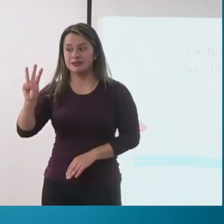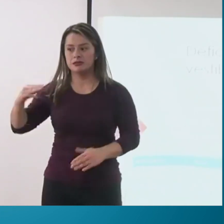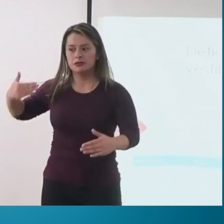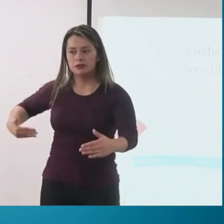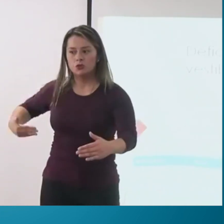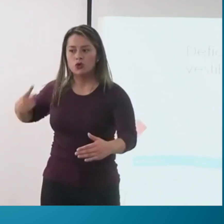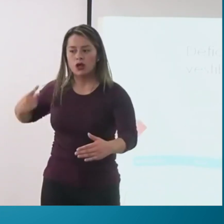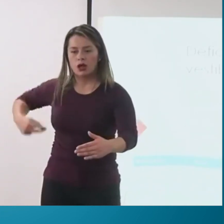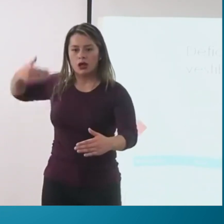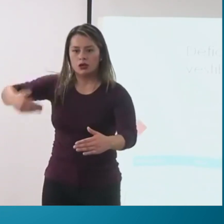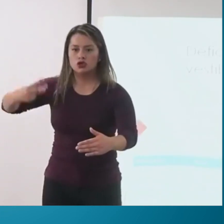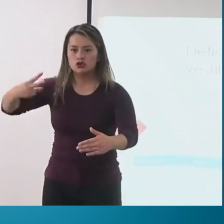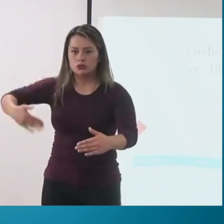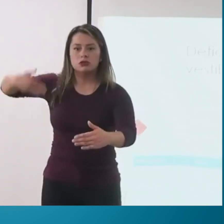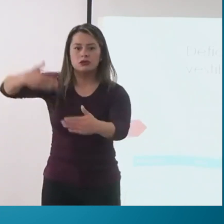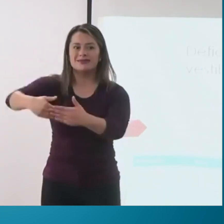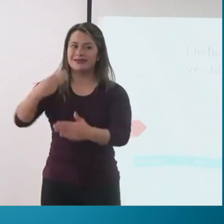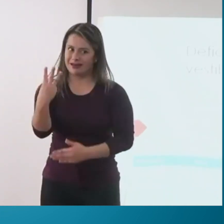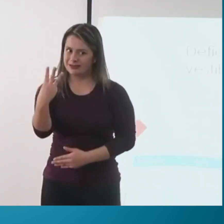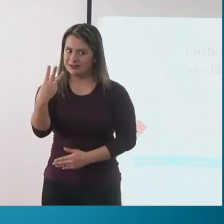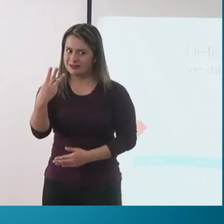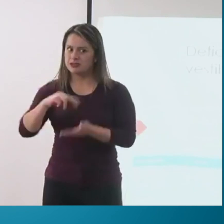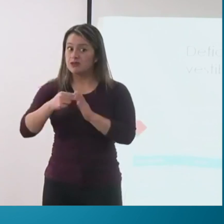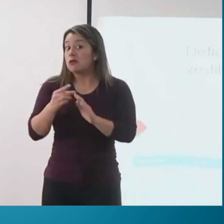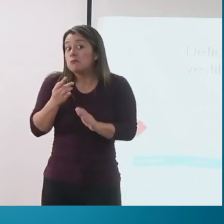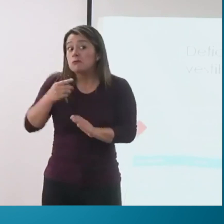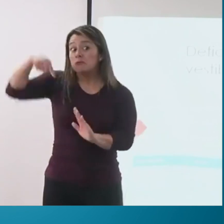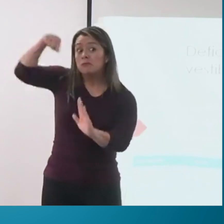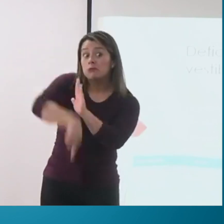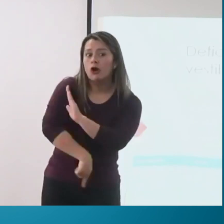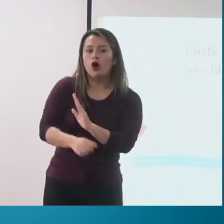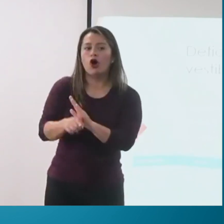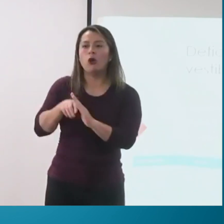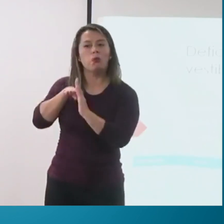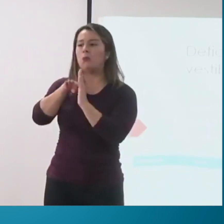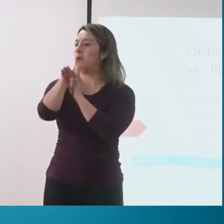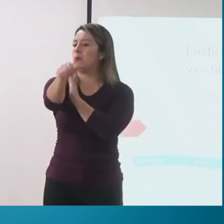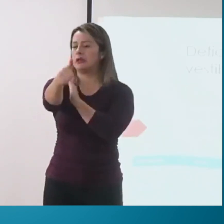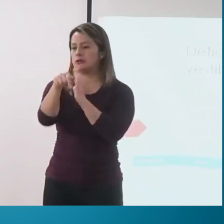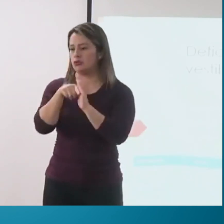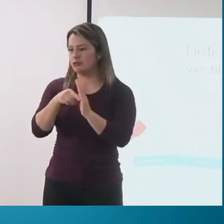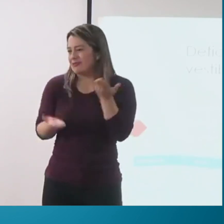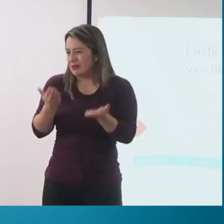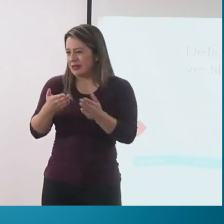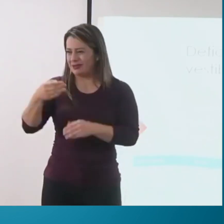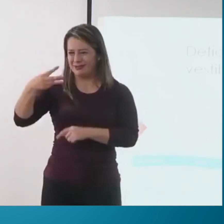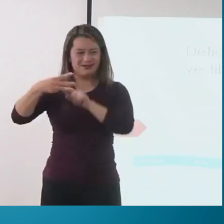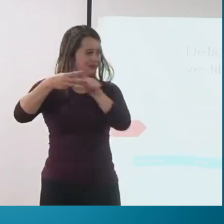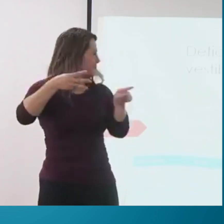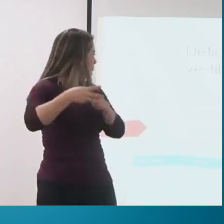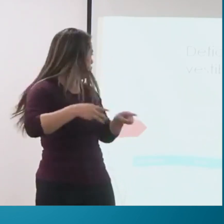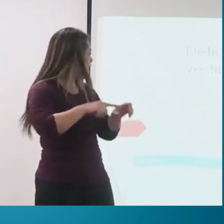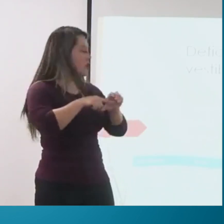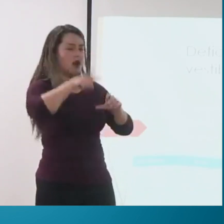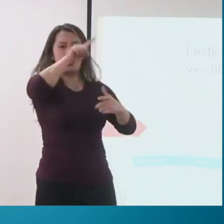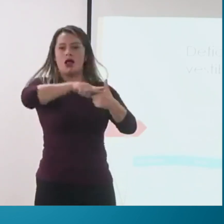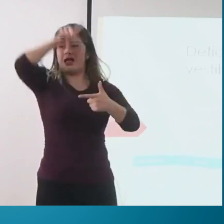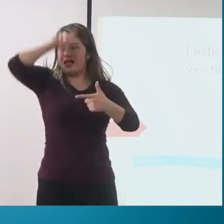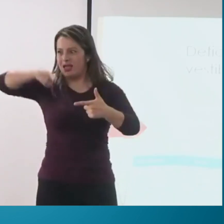y miramos en qué está afectado en 500 Hz, 1000 Hz, 2000 Hz, 3000 Hz. Eso quiere decir